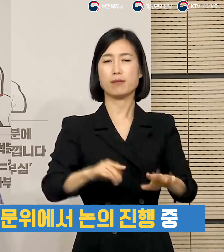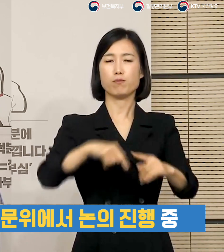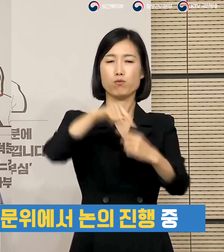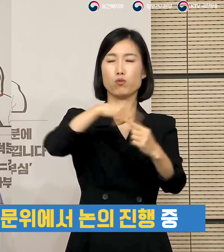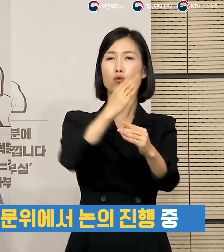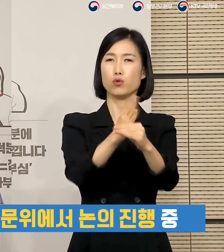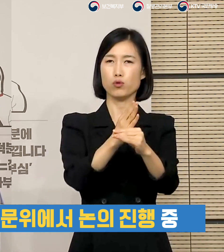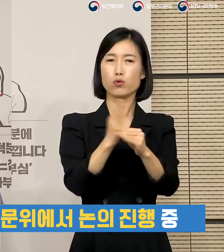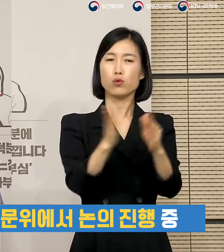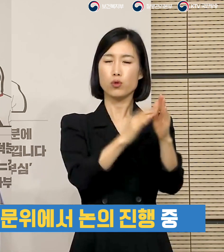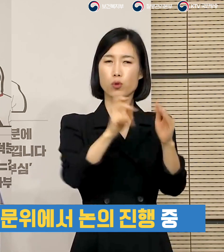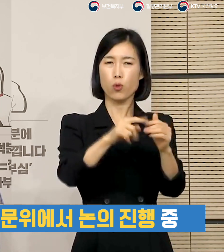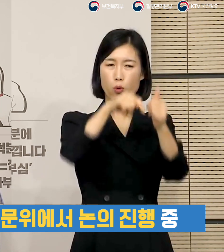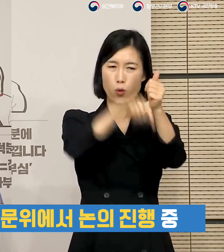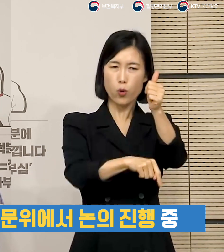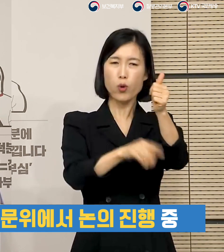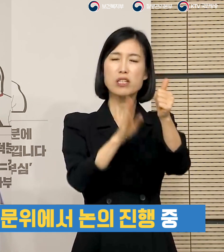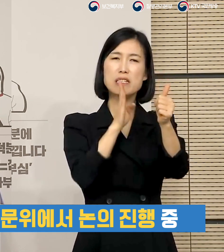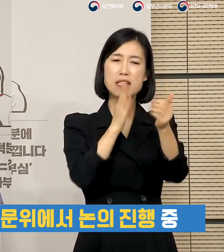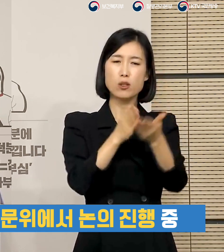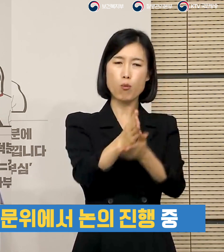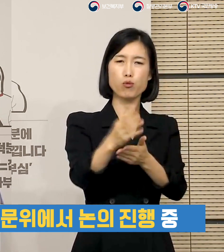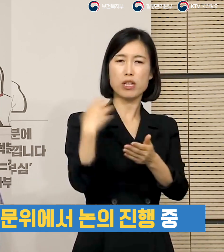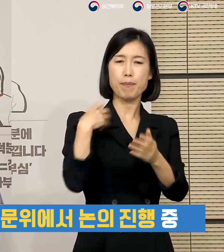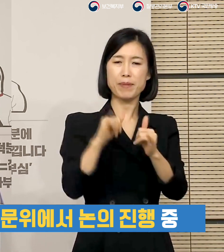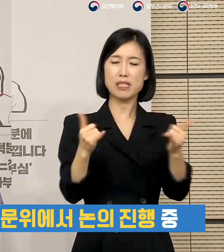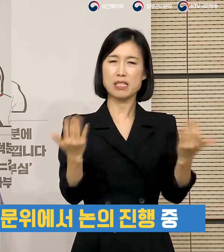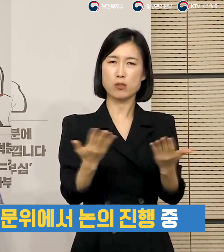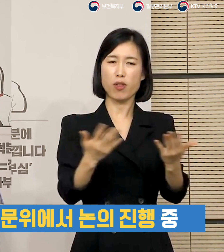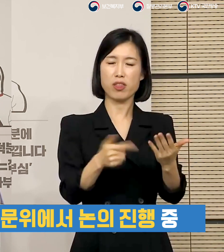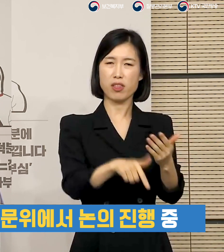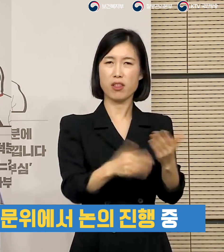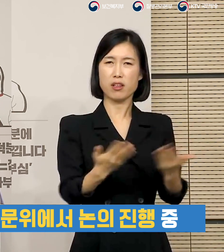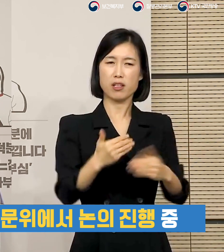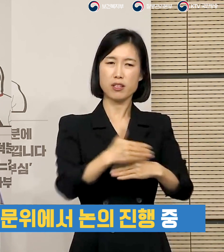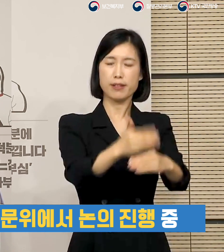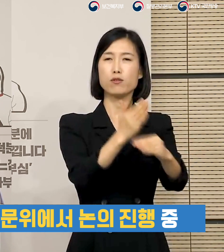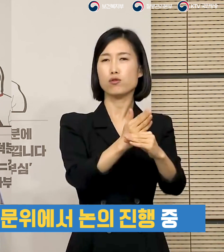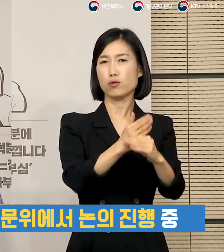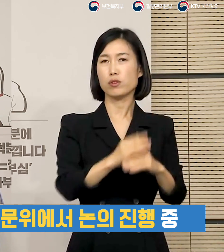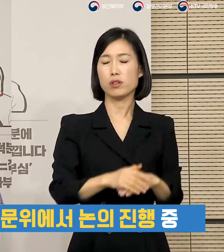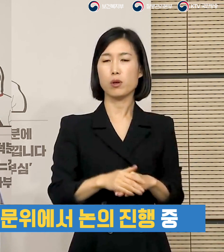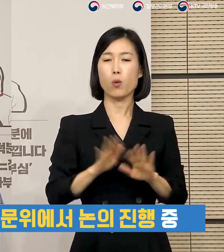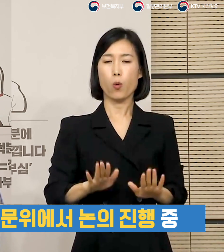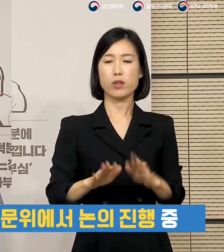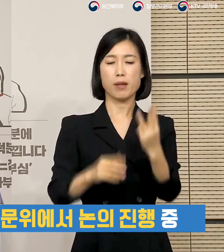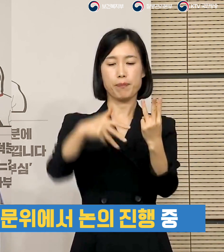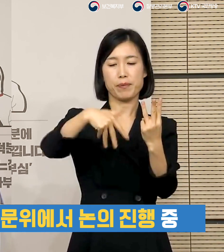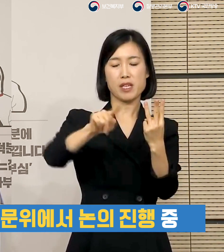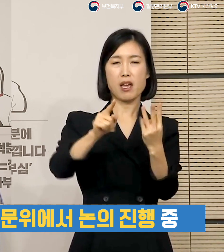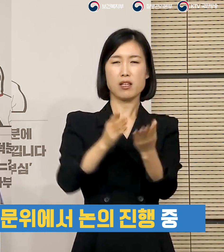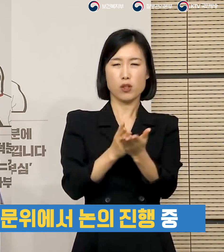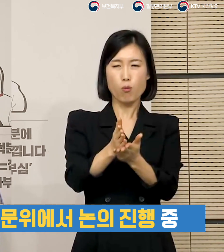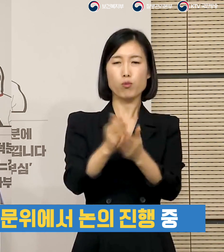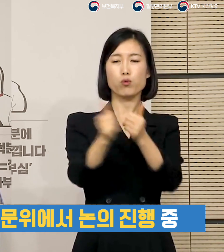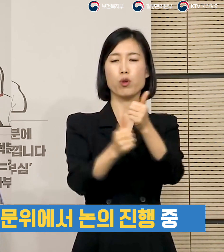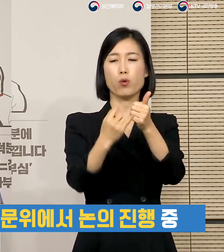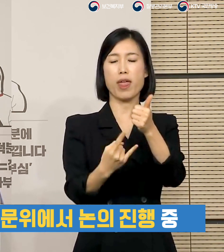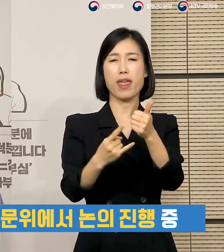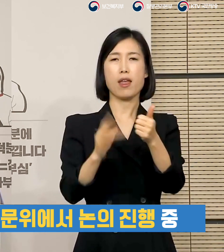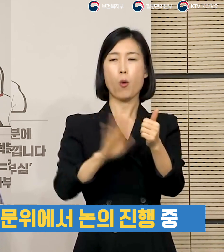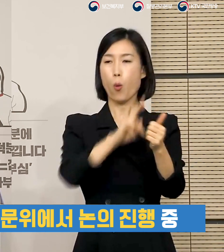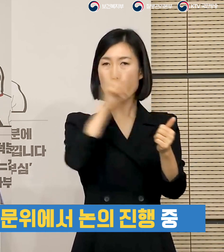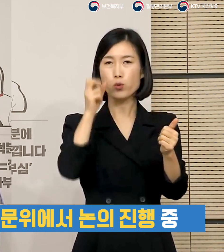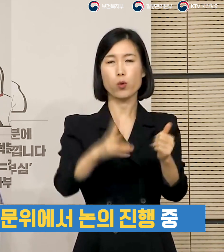또한 산하 전문위원회를 통해서 여러 가지 논의들을 진행을 하고 있습니다. 오늘도 제3차 전문위원회가 열릴